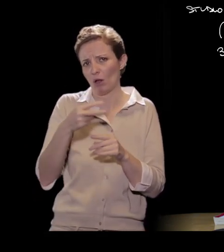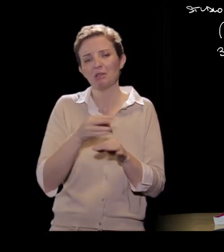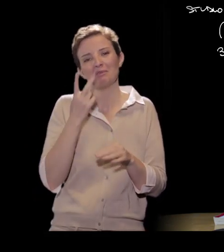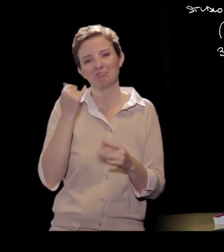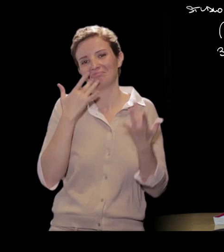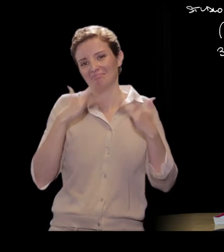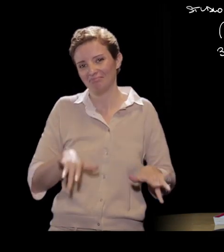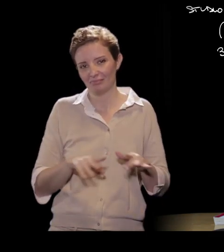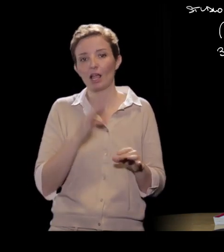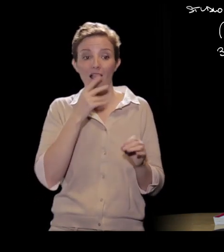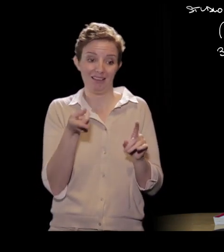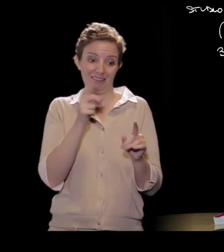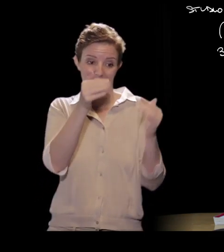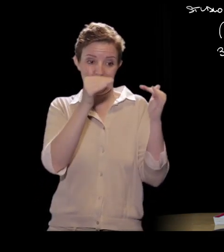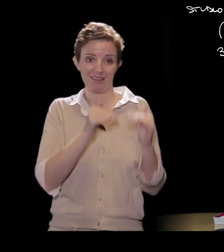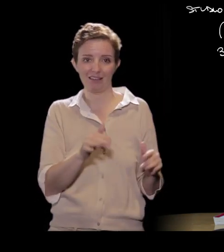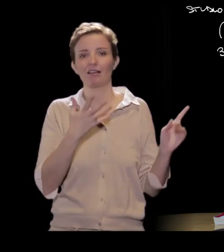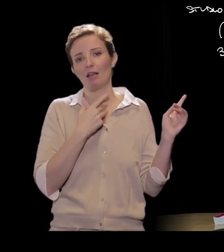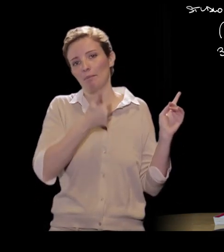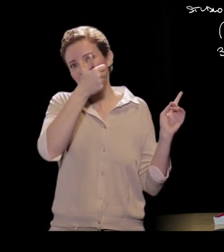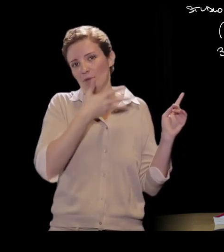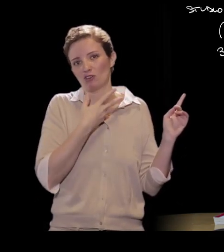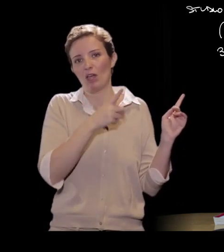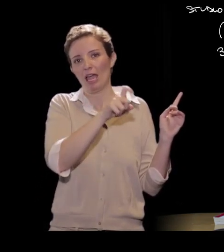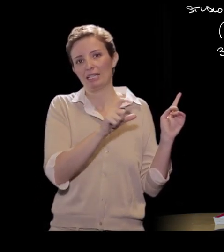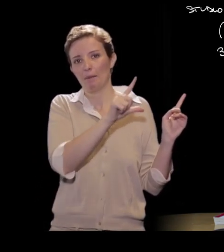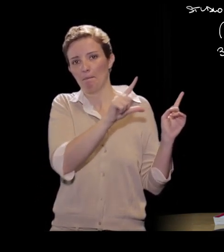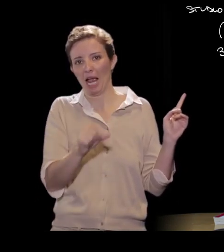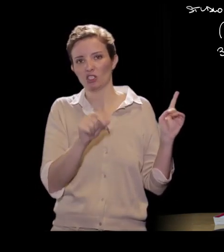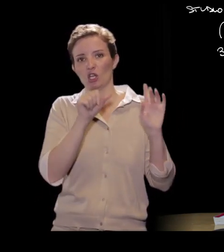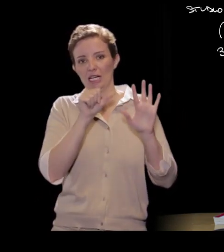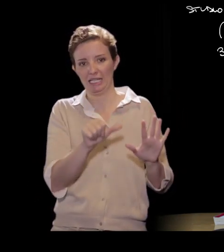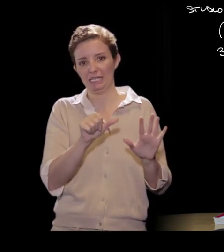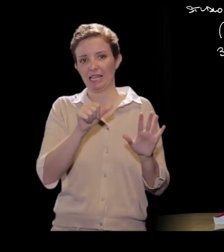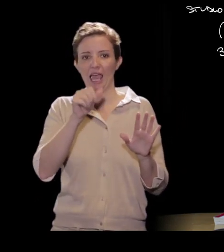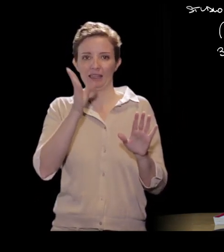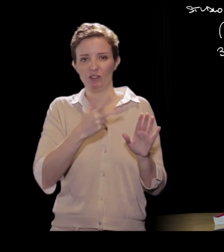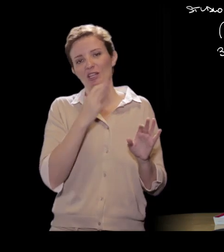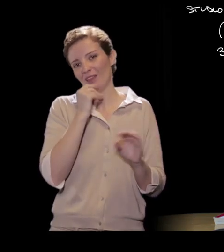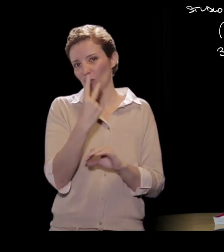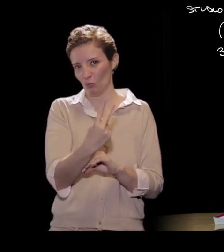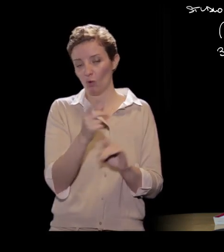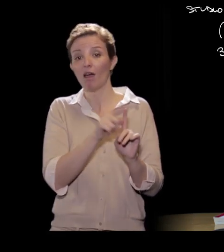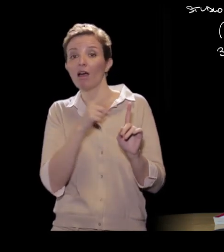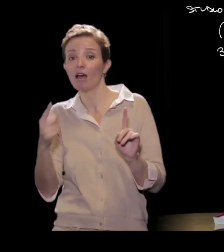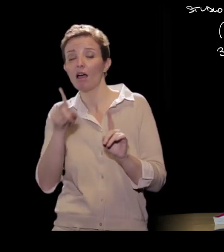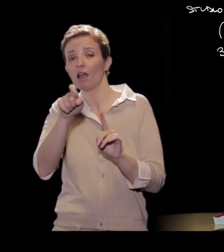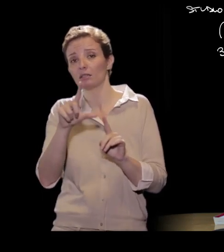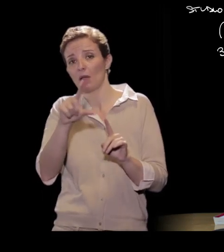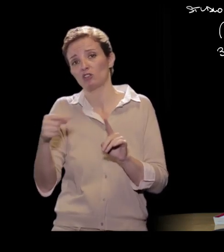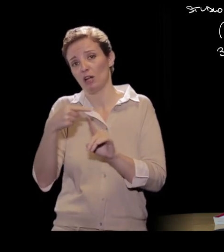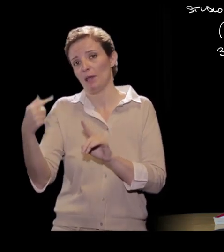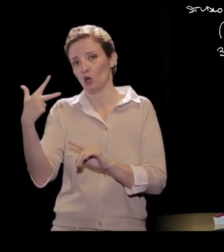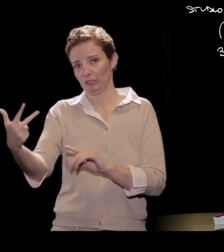semplice quindi qui avremo hicks maggiore di 6 diviso tre e quindi di due e qui invece hicks maggiore di meno tre